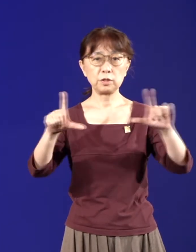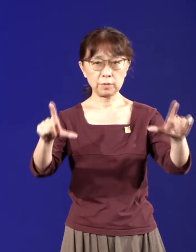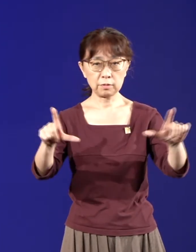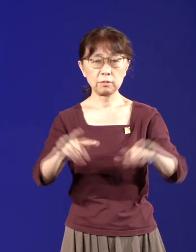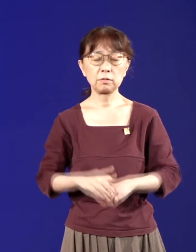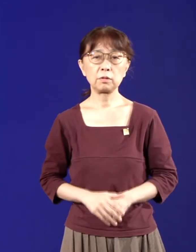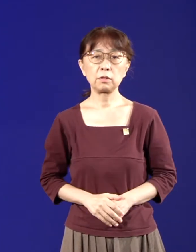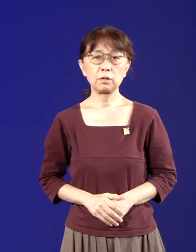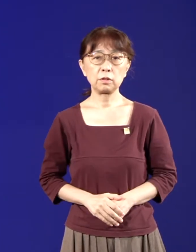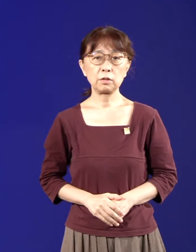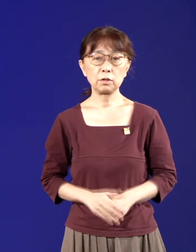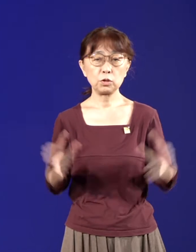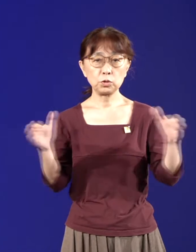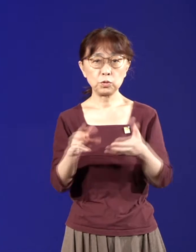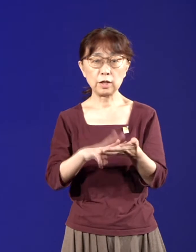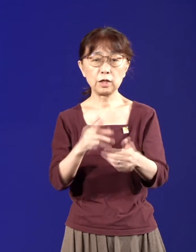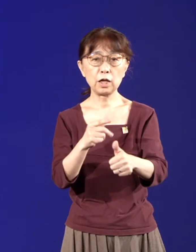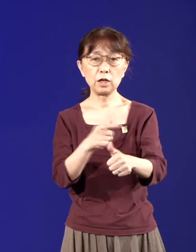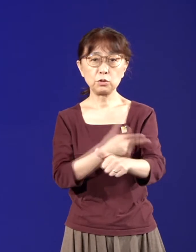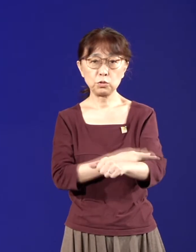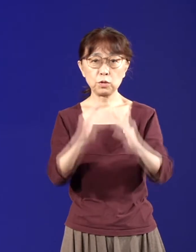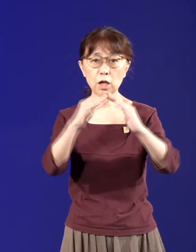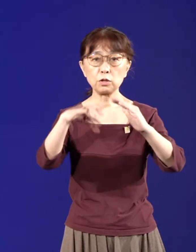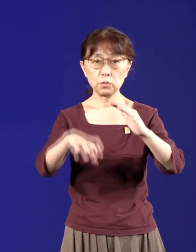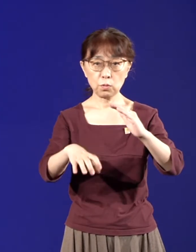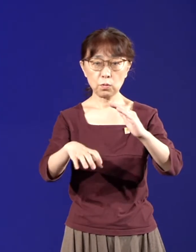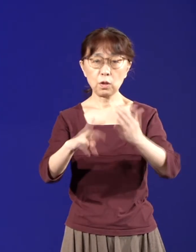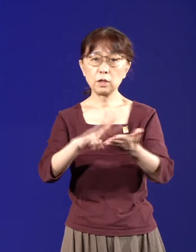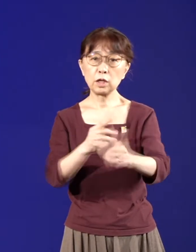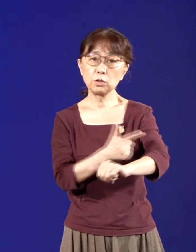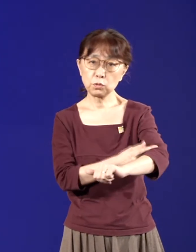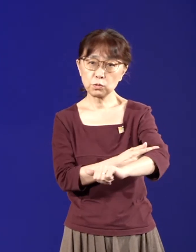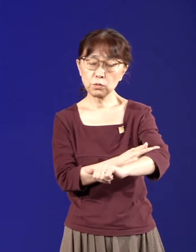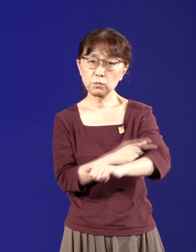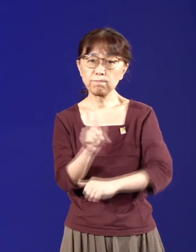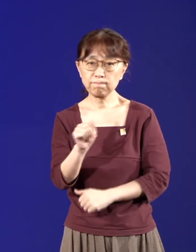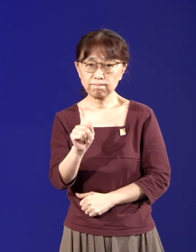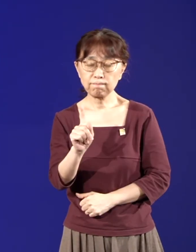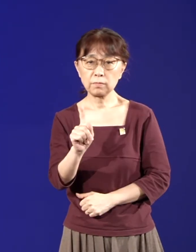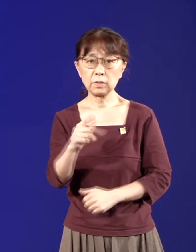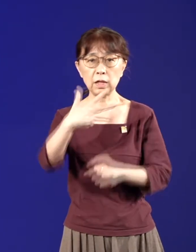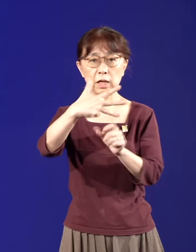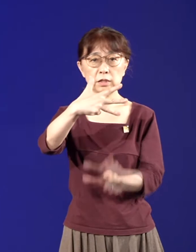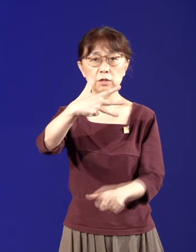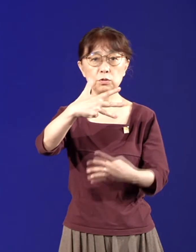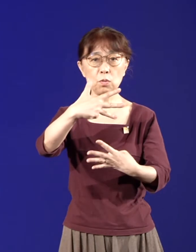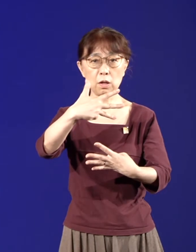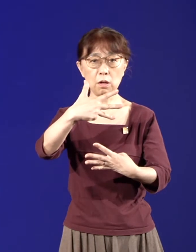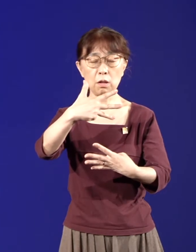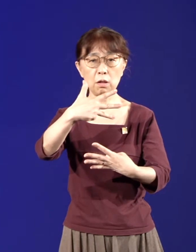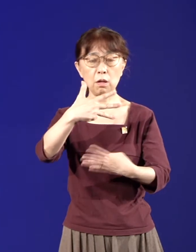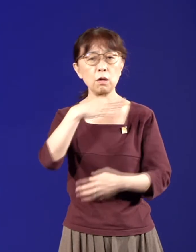。集団接種会場におけます接種についてでありますけれども、8月4日から